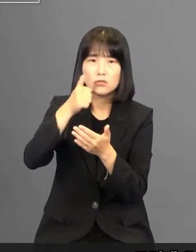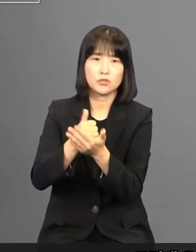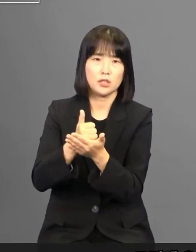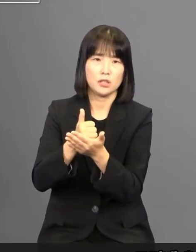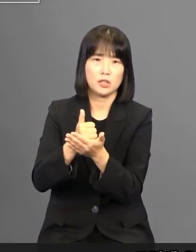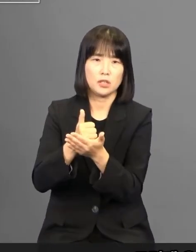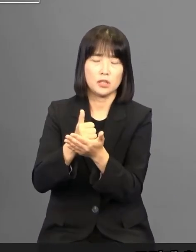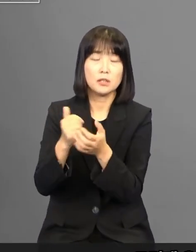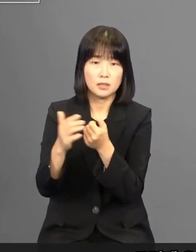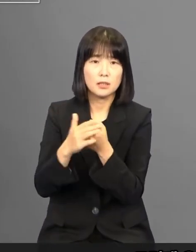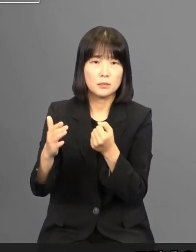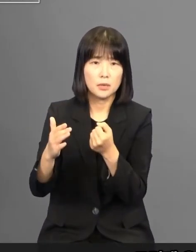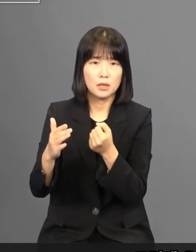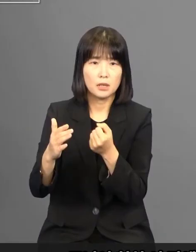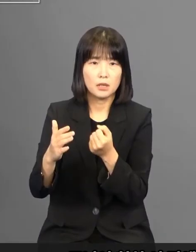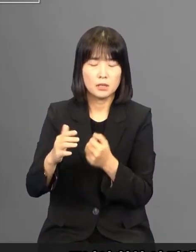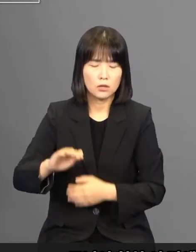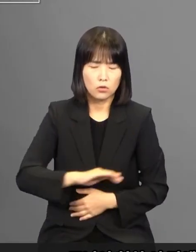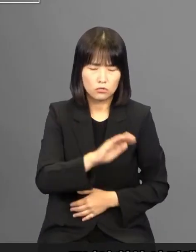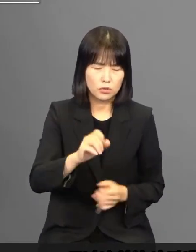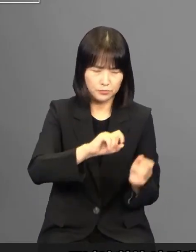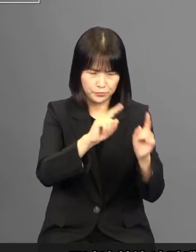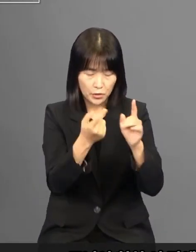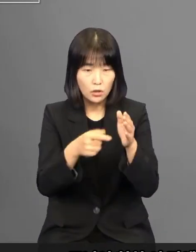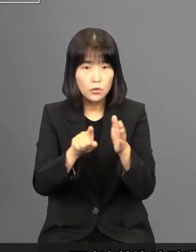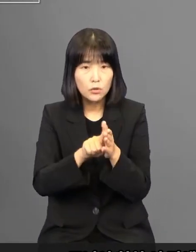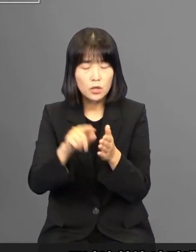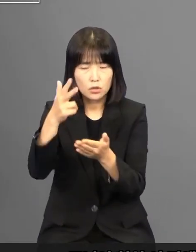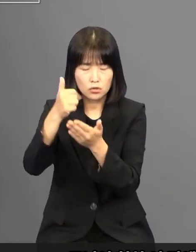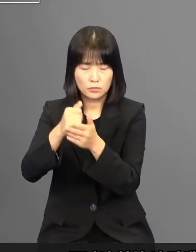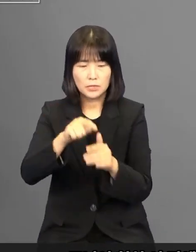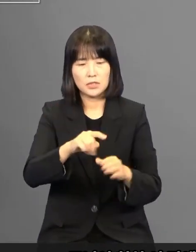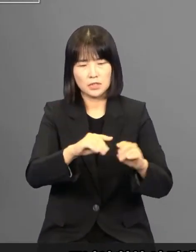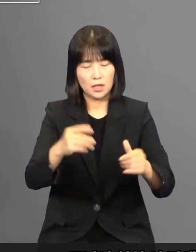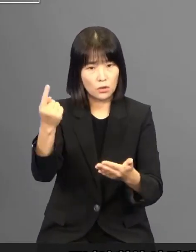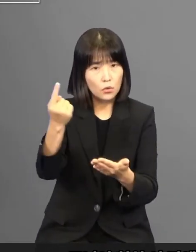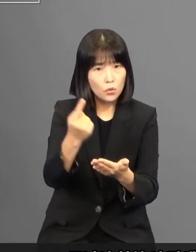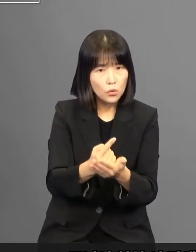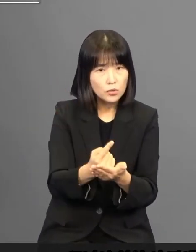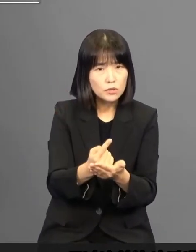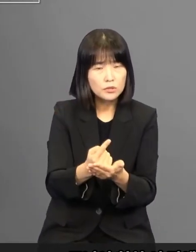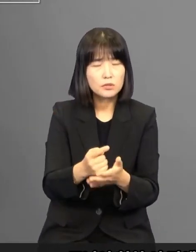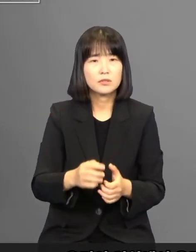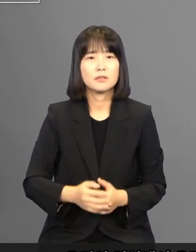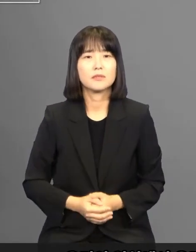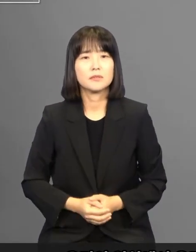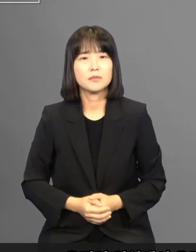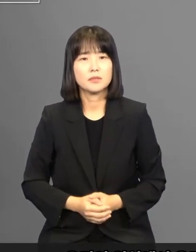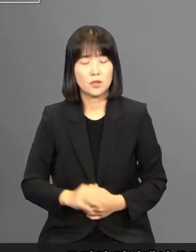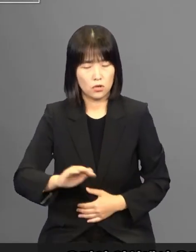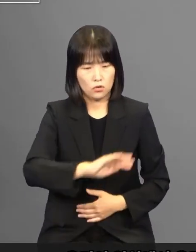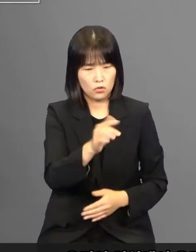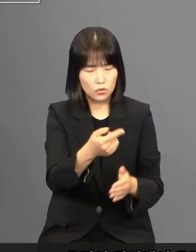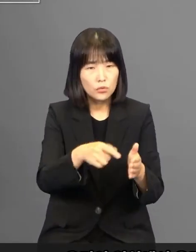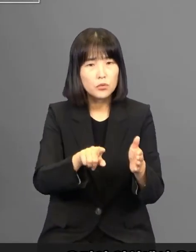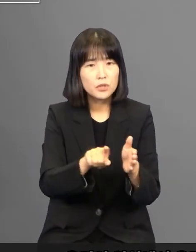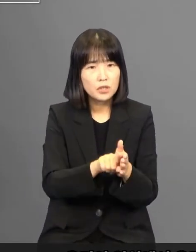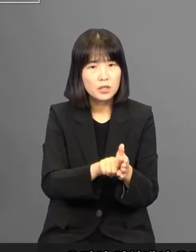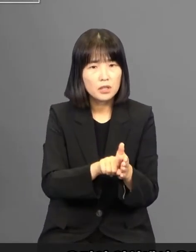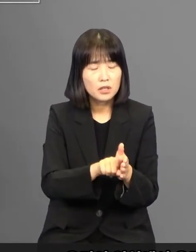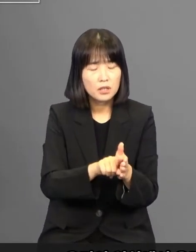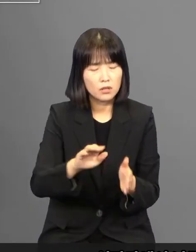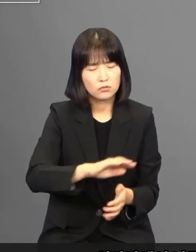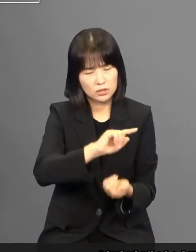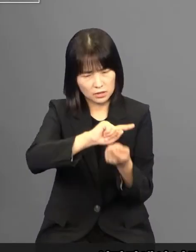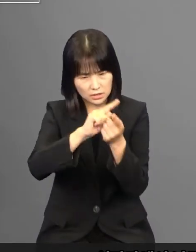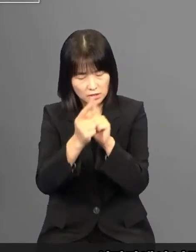그런데 우리를 살리시기 위해 주님이 친히 이 땅에 오셔서 종의 형체를 가지시고 우리의 위치에서, 우리의 자리에서 우리를